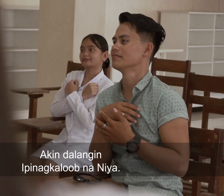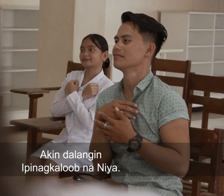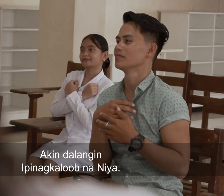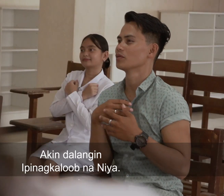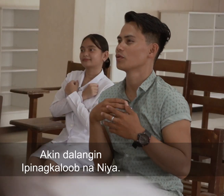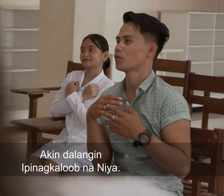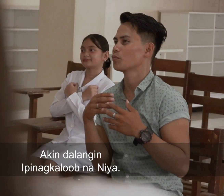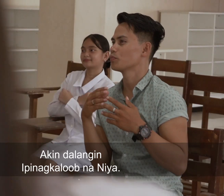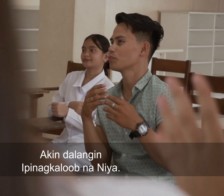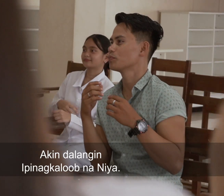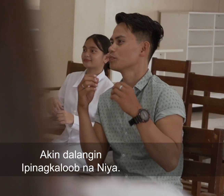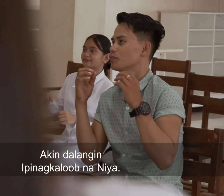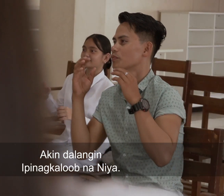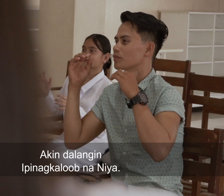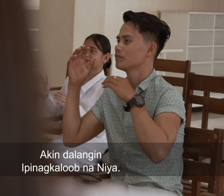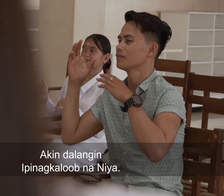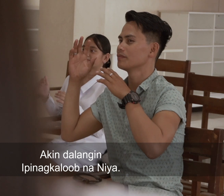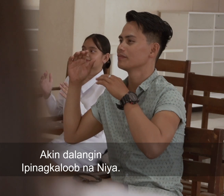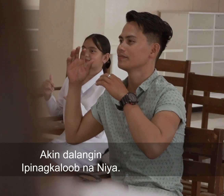Aking dalangin,